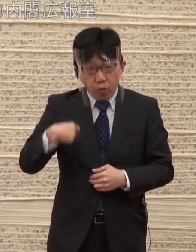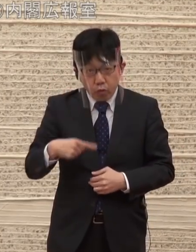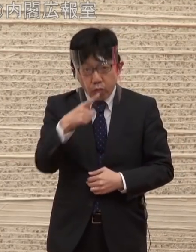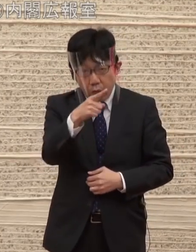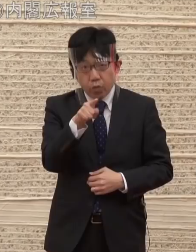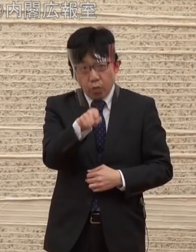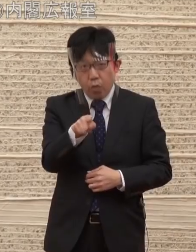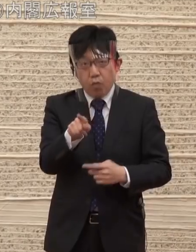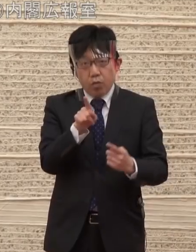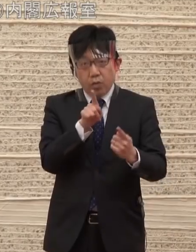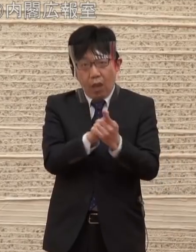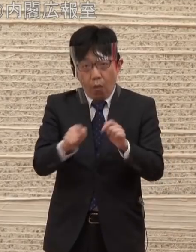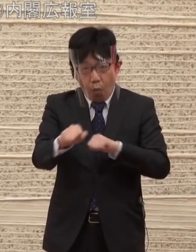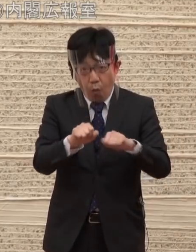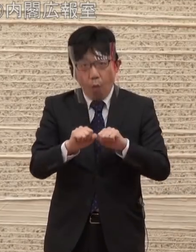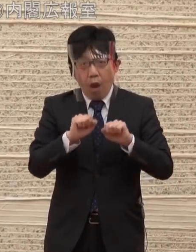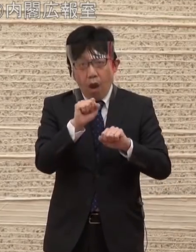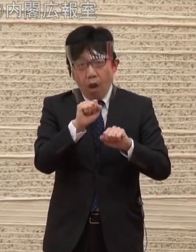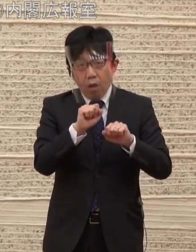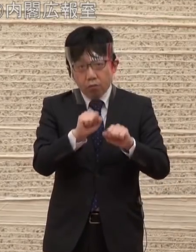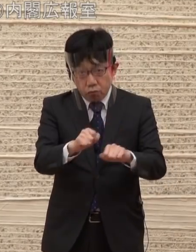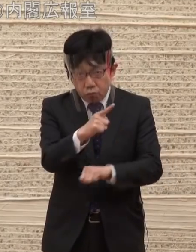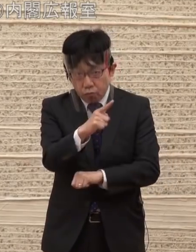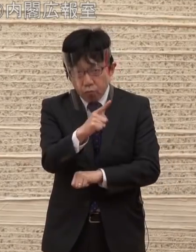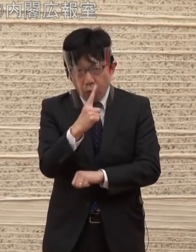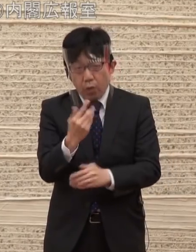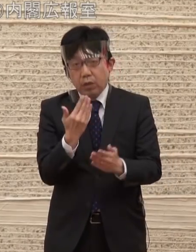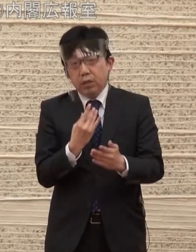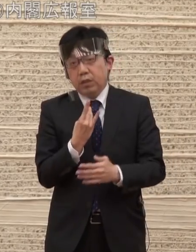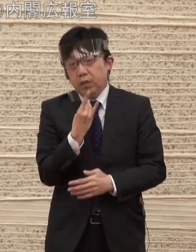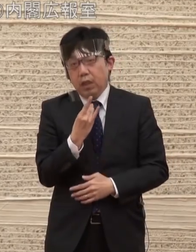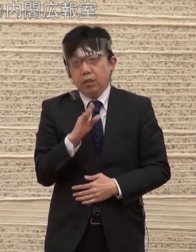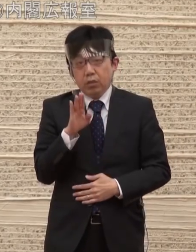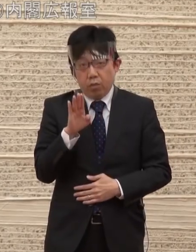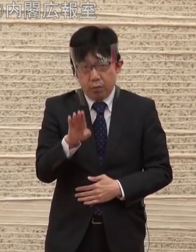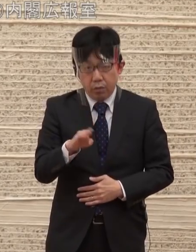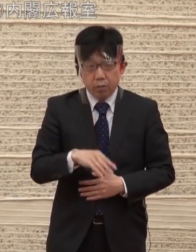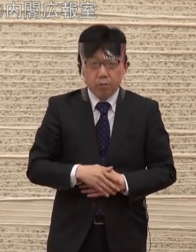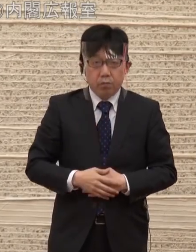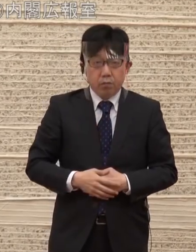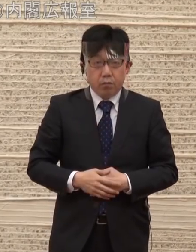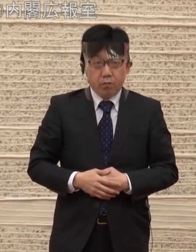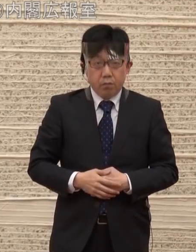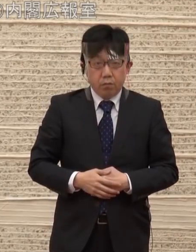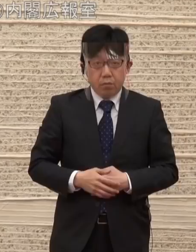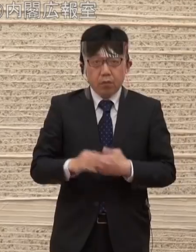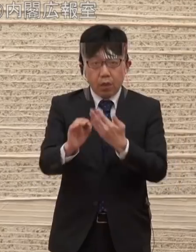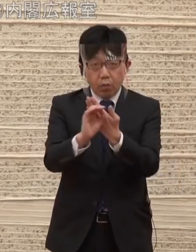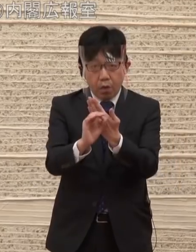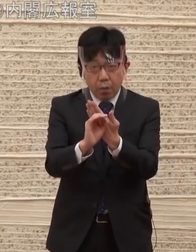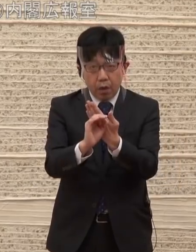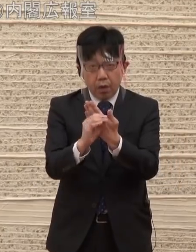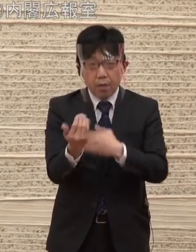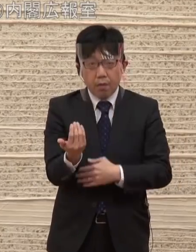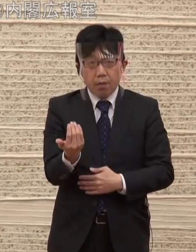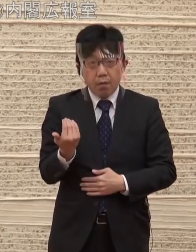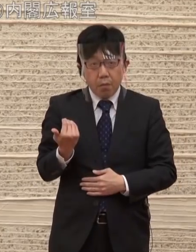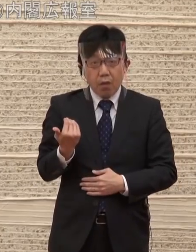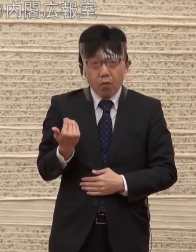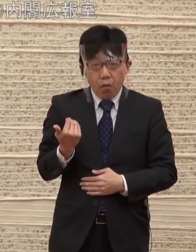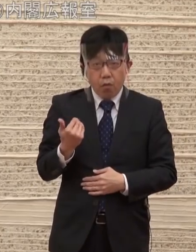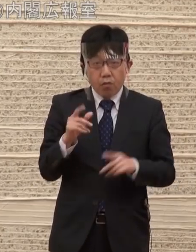くれることですね期待2位とこう思っております例えばですねまぁ戦犯の